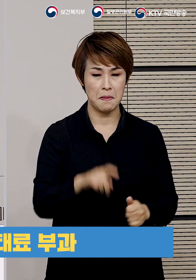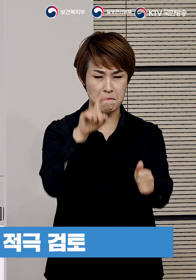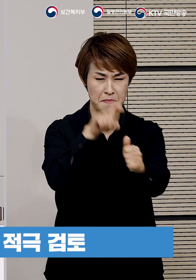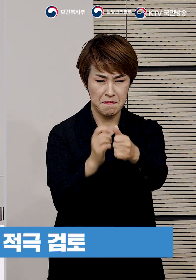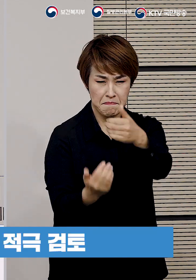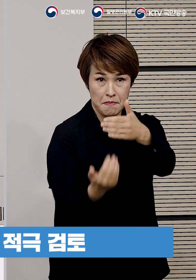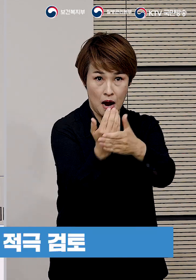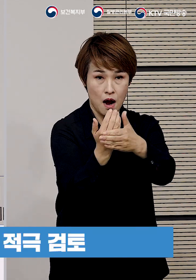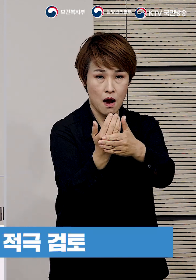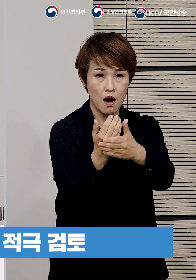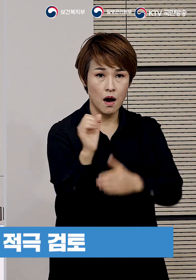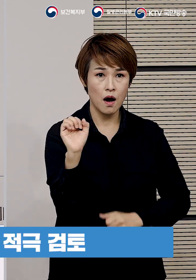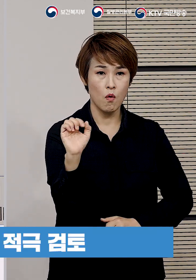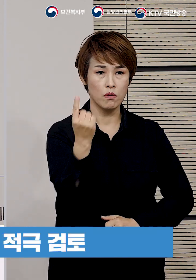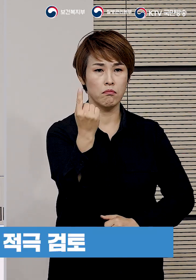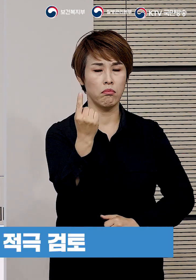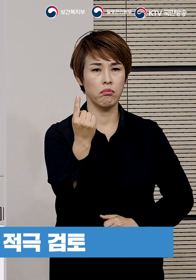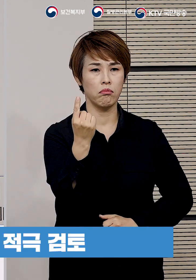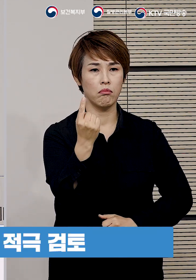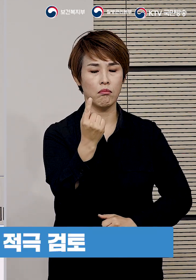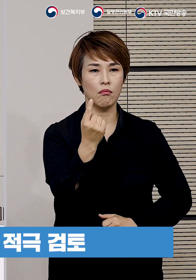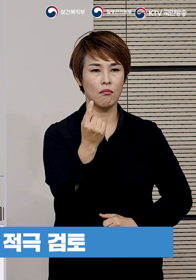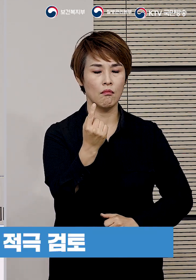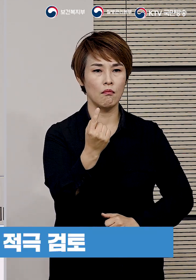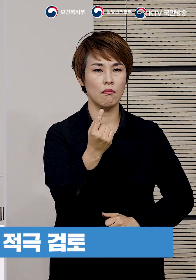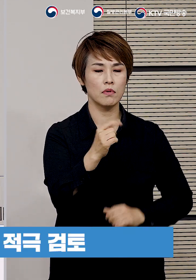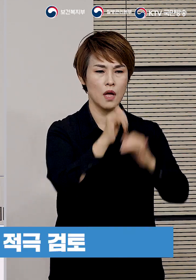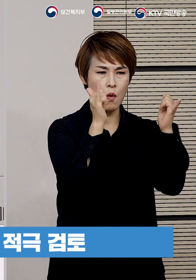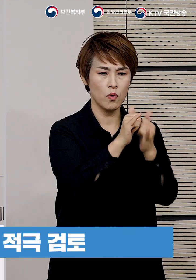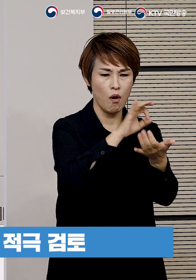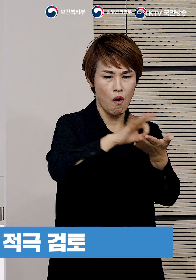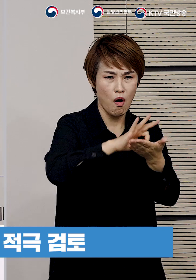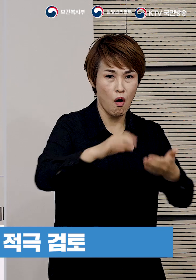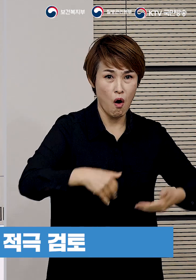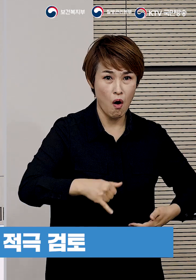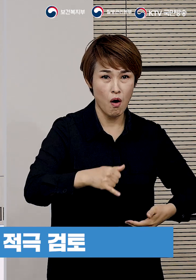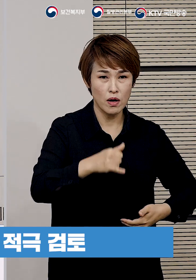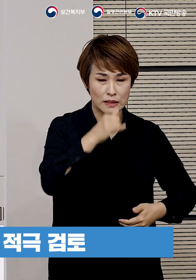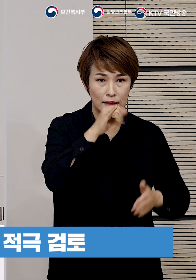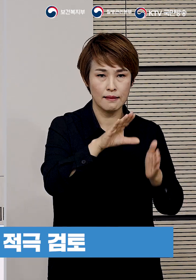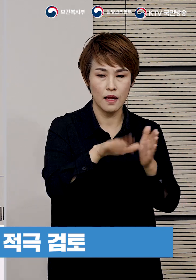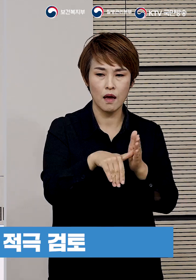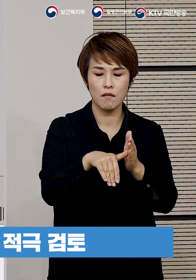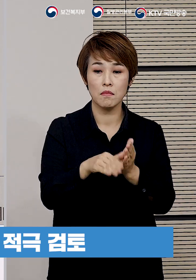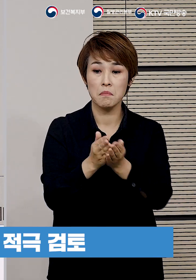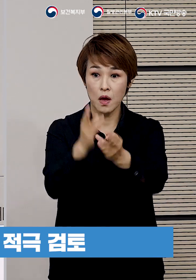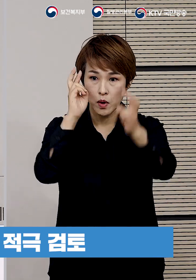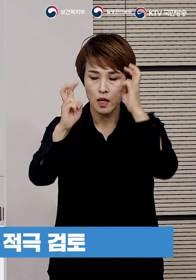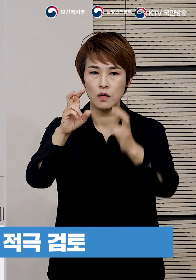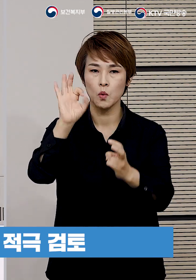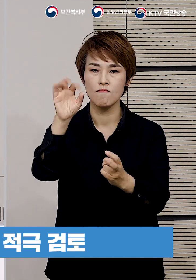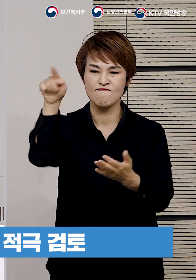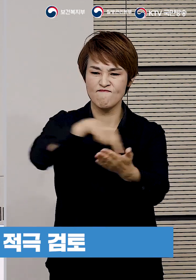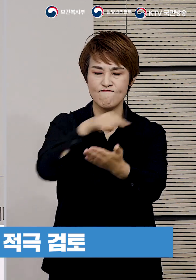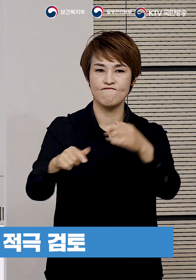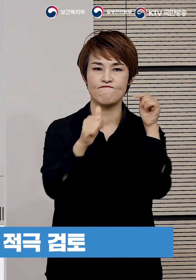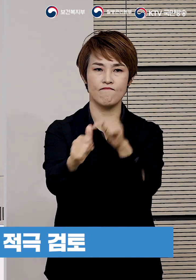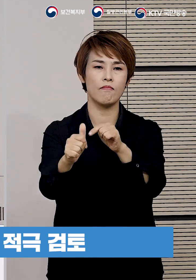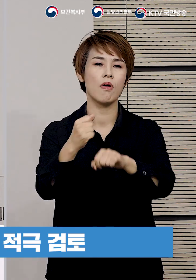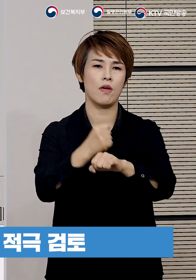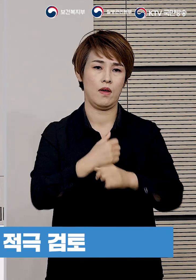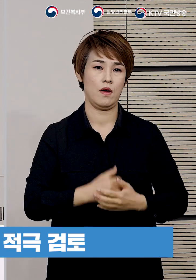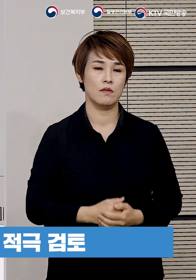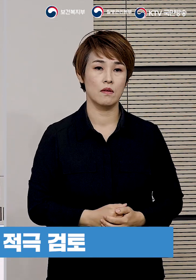특히 확진자 발생으로 사회적 비용이 발생하는 경우 선사에 대해서 구상권 청구도 적극